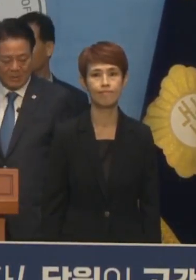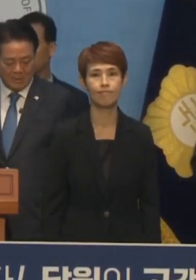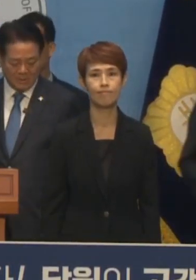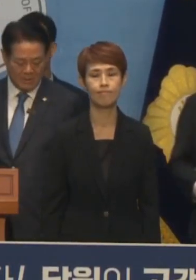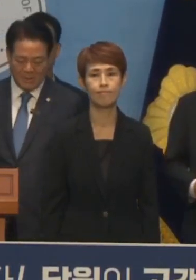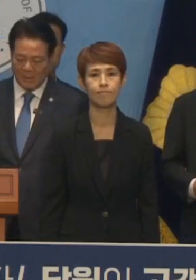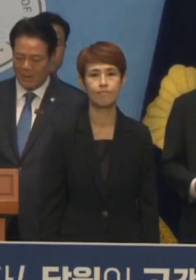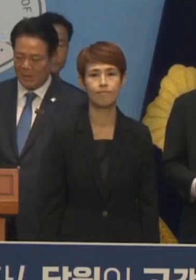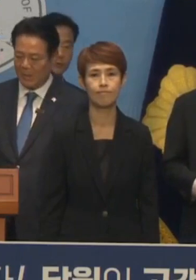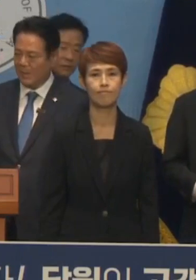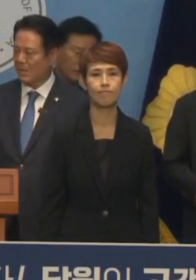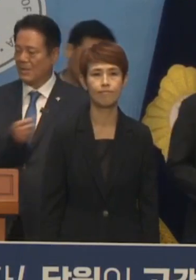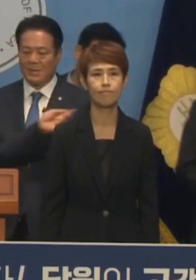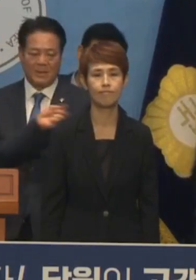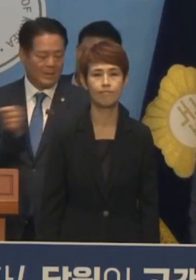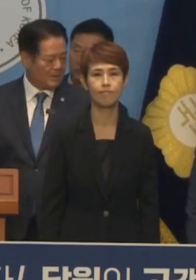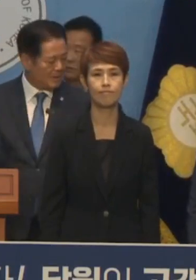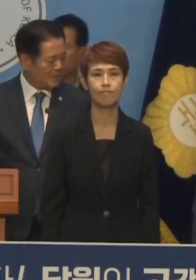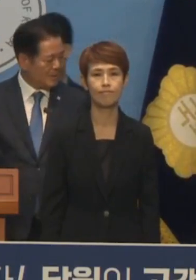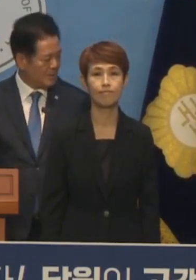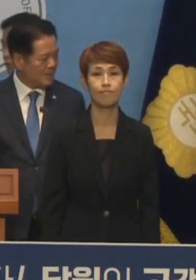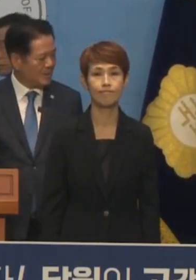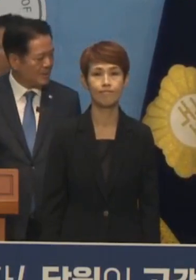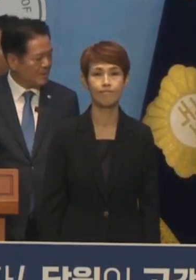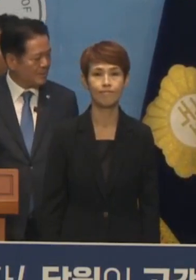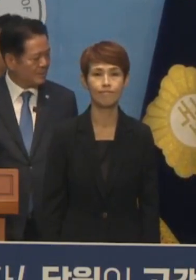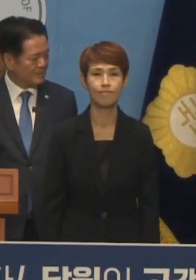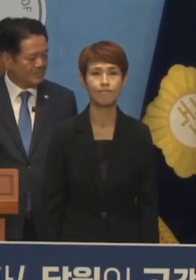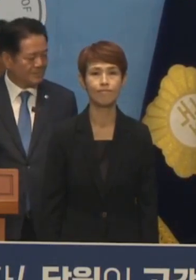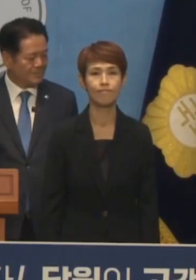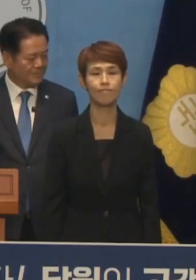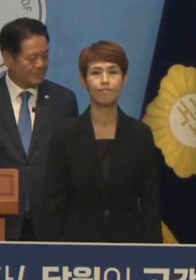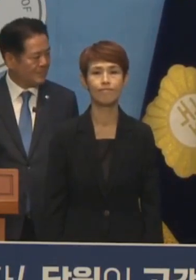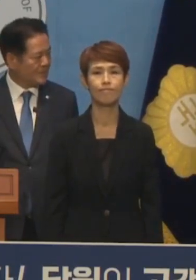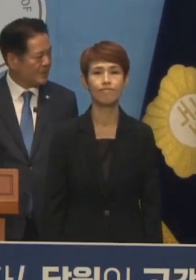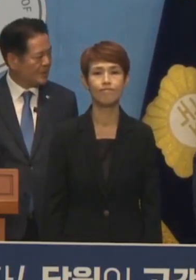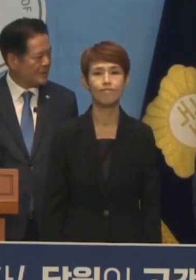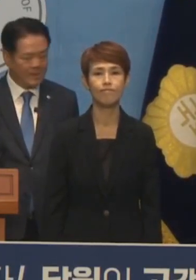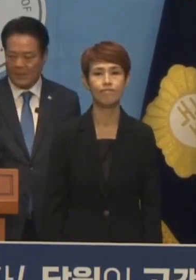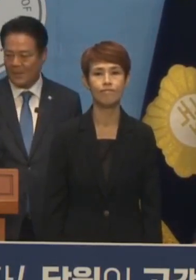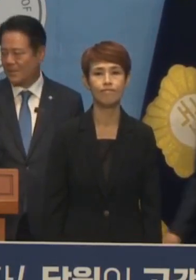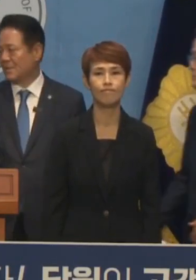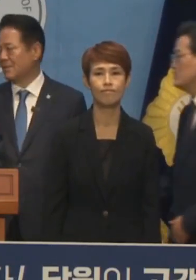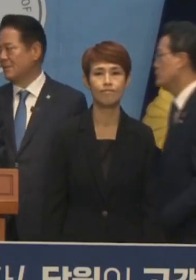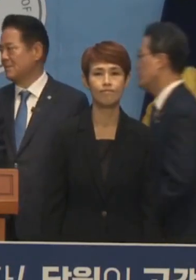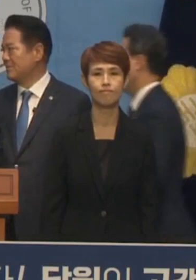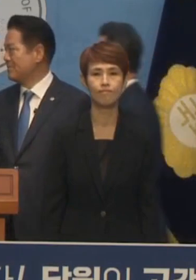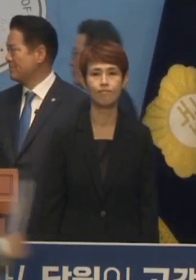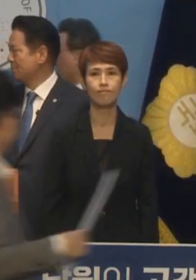의원님들 최 의원님 이쪽으로